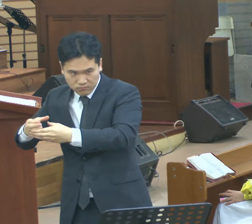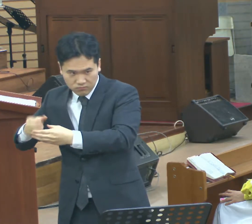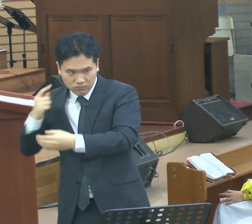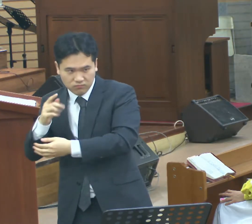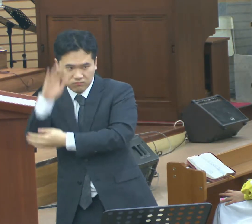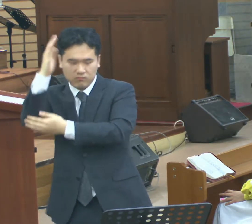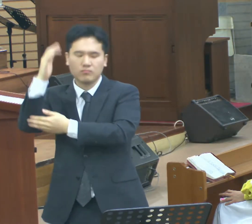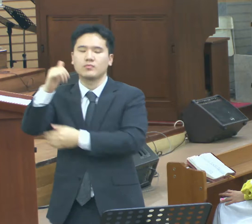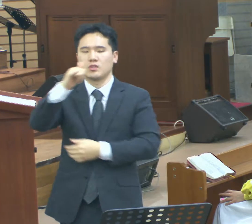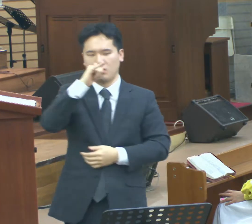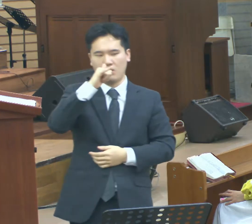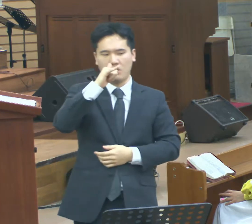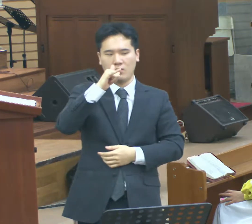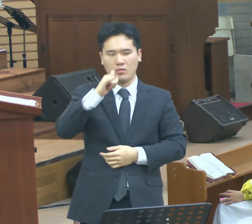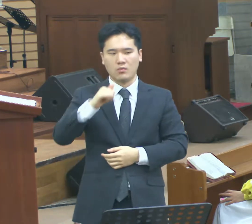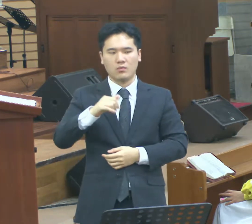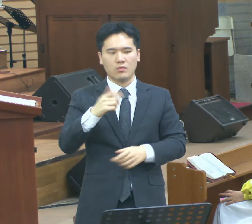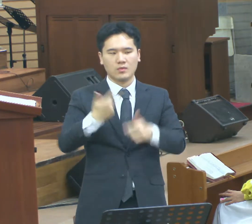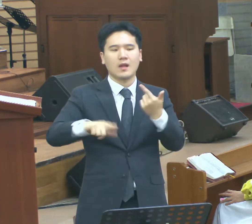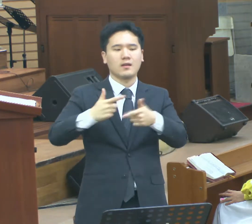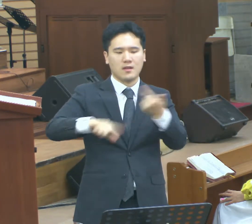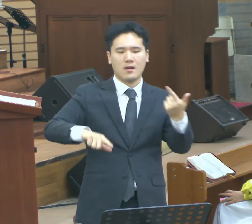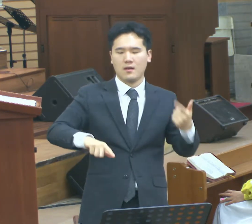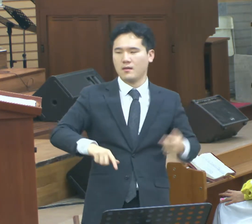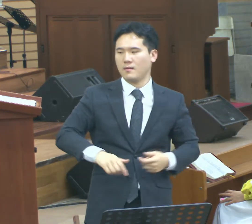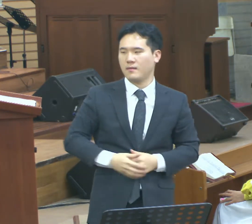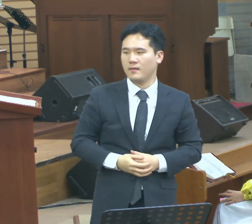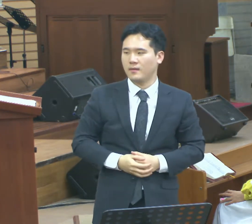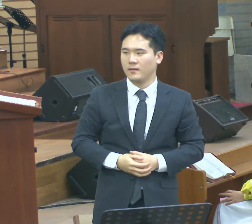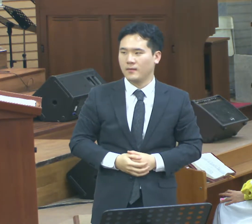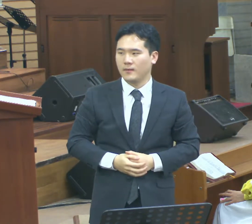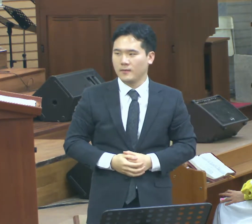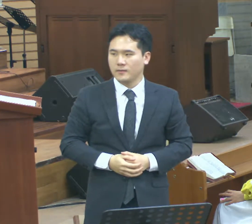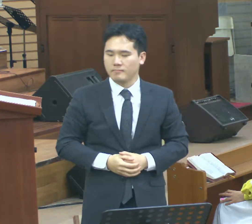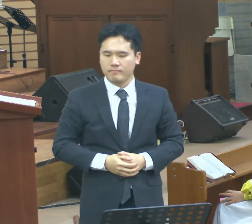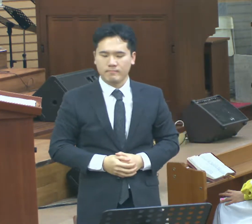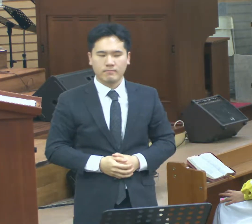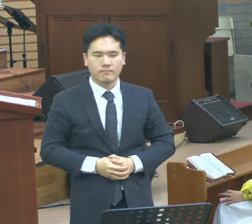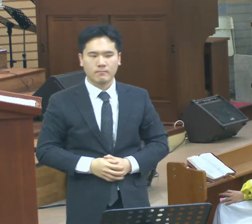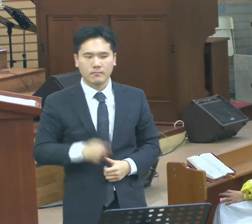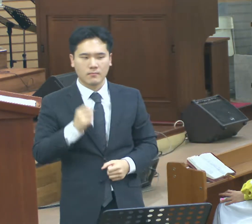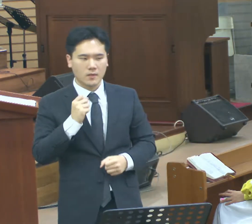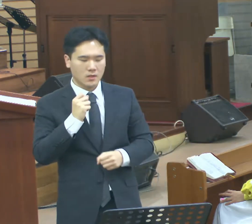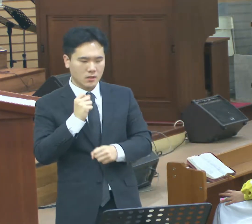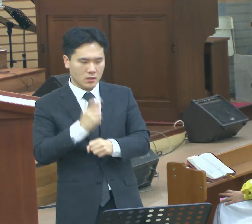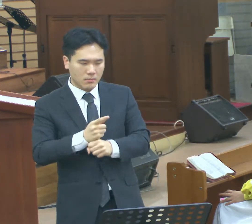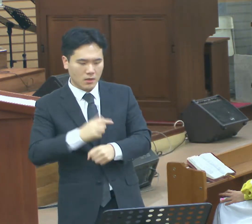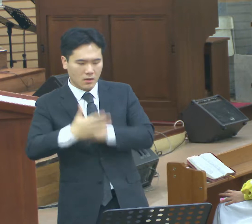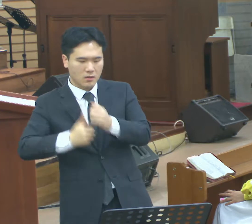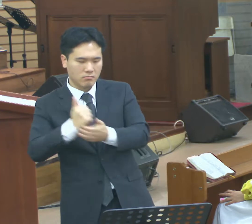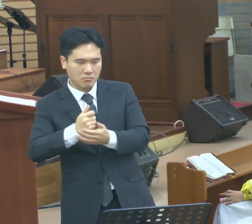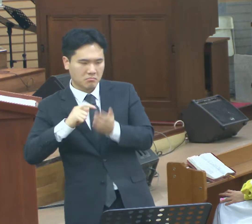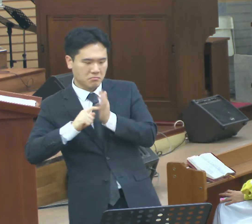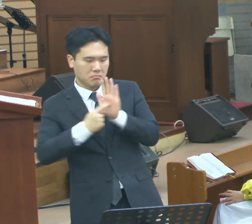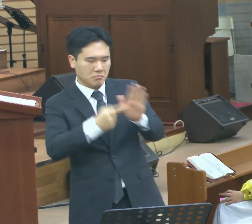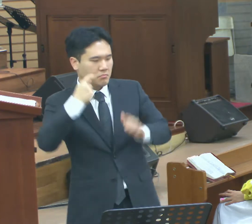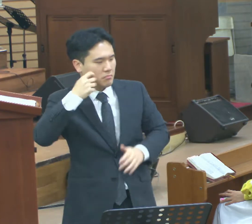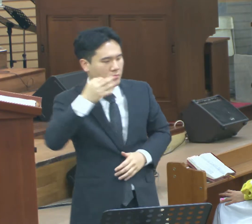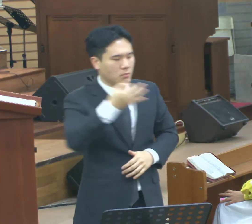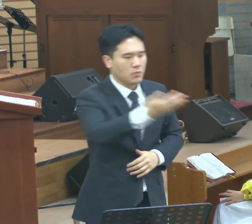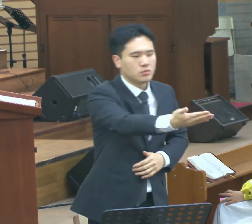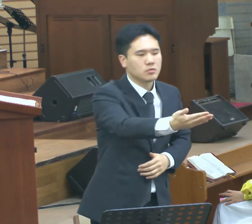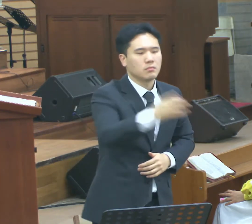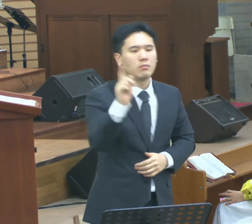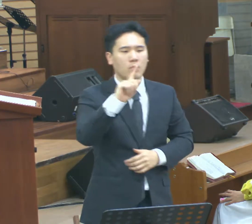것이죠. 이미 무너진 성소이지만 그 성소에 하나님이 보여주셨던 그 강함과 그 아름다움,